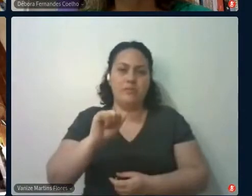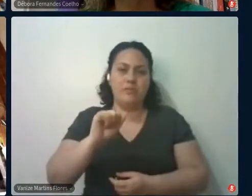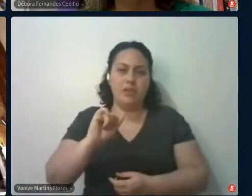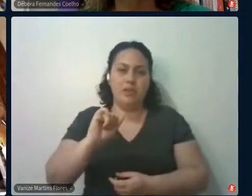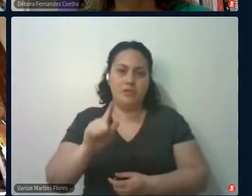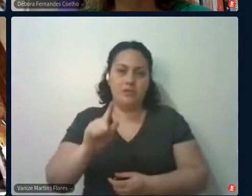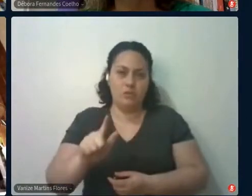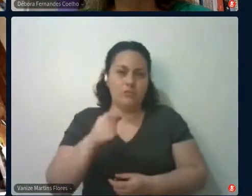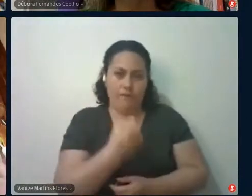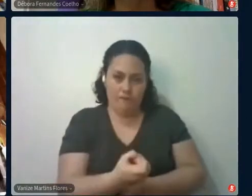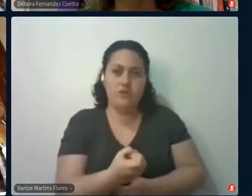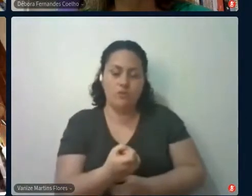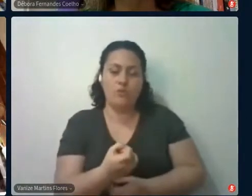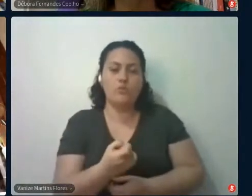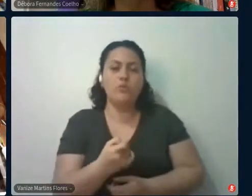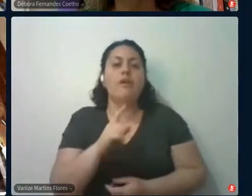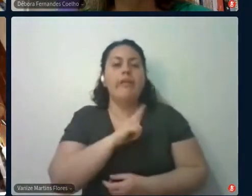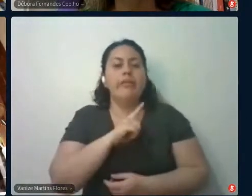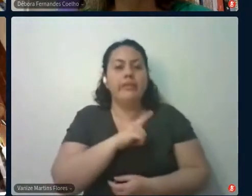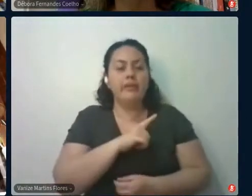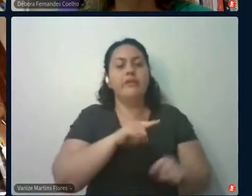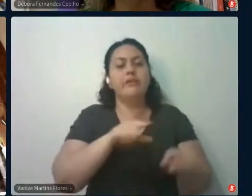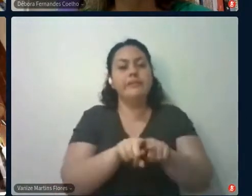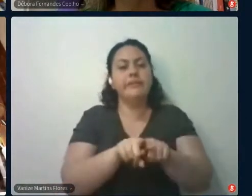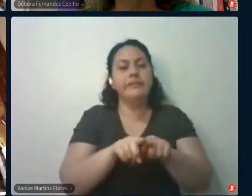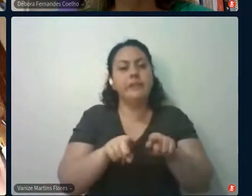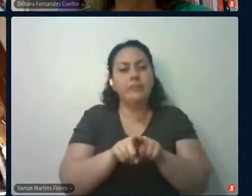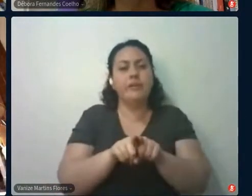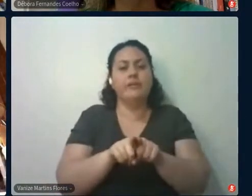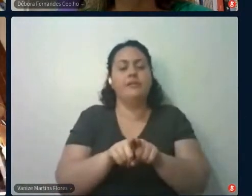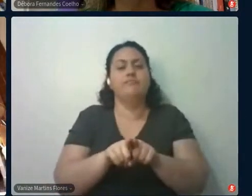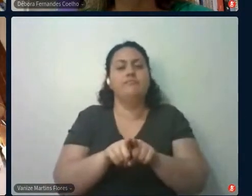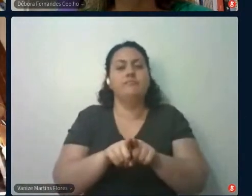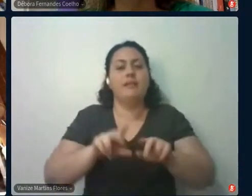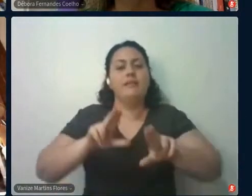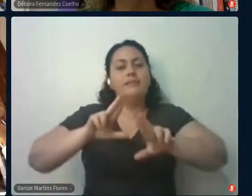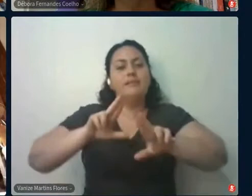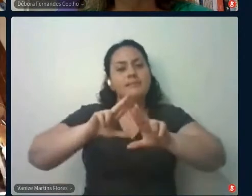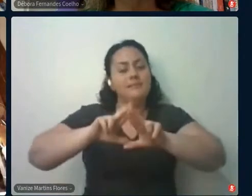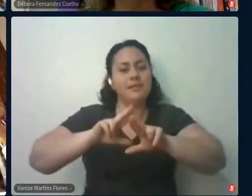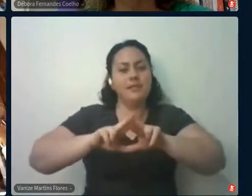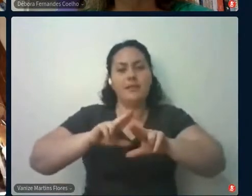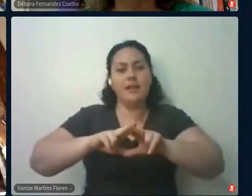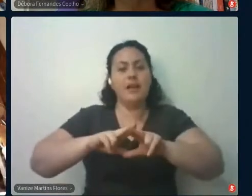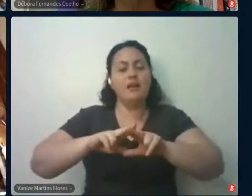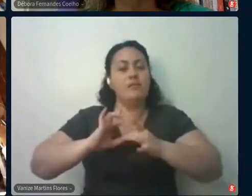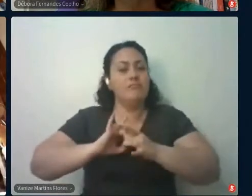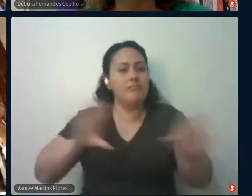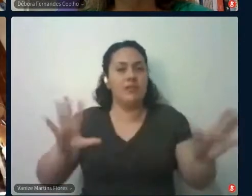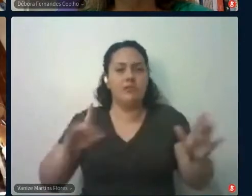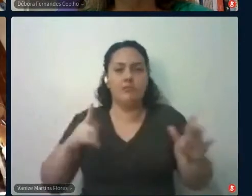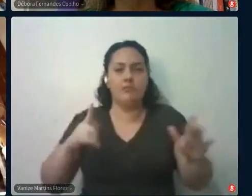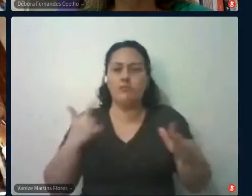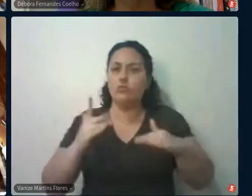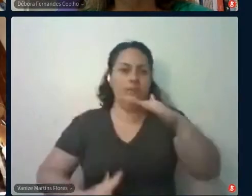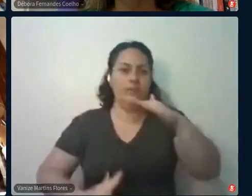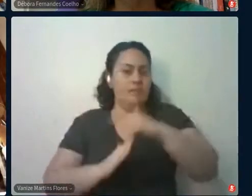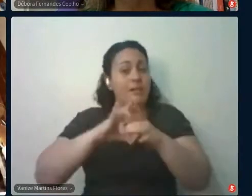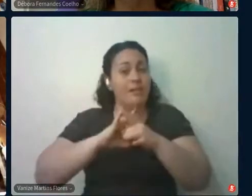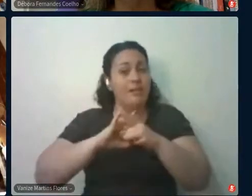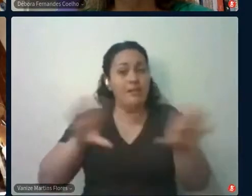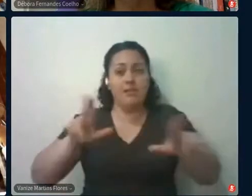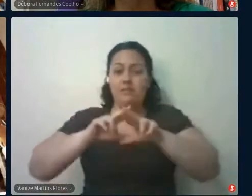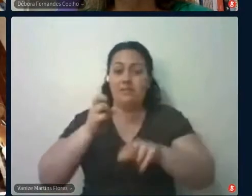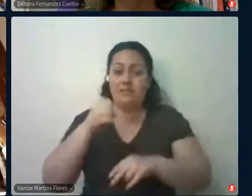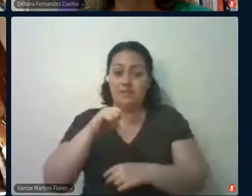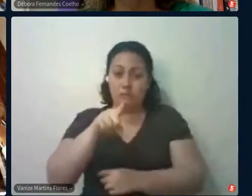a gente tem armazenamento ilimitado no Gmail agora, então quem tem conta UFSPA